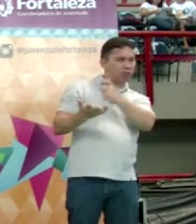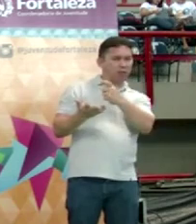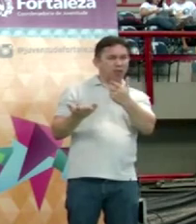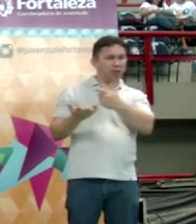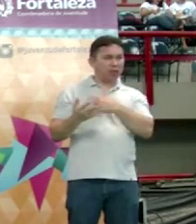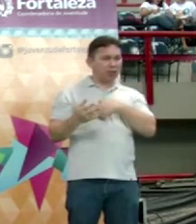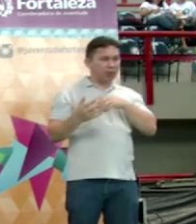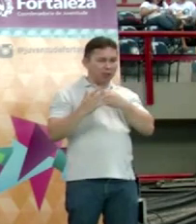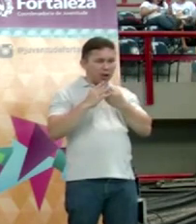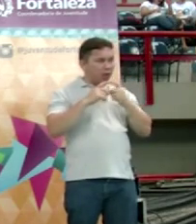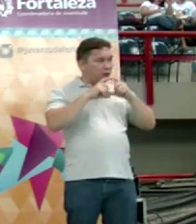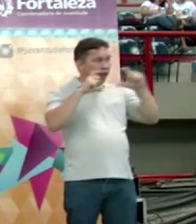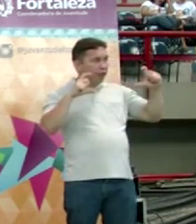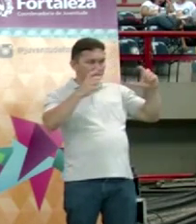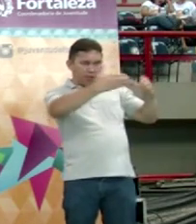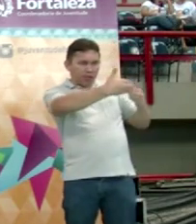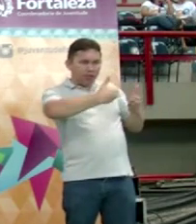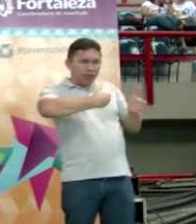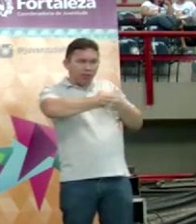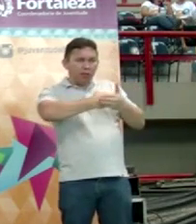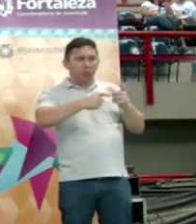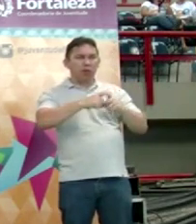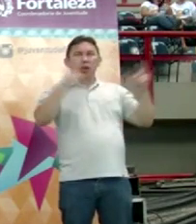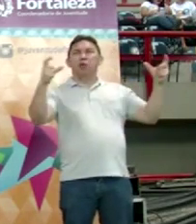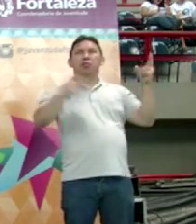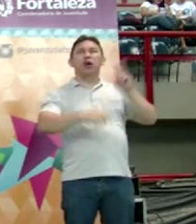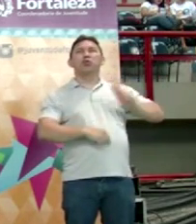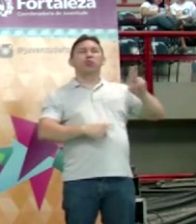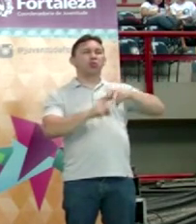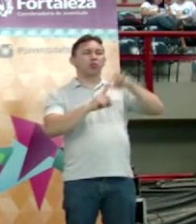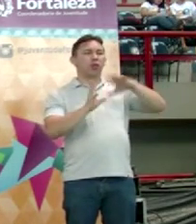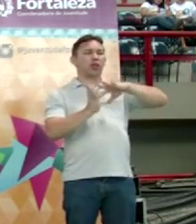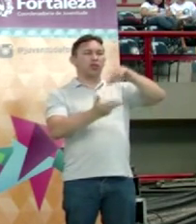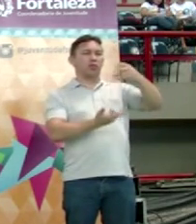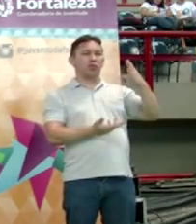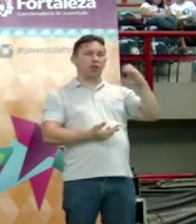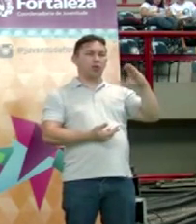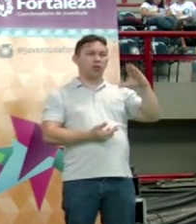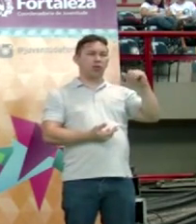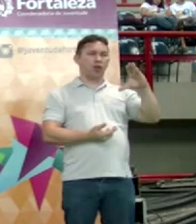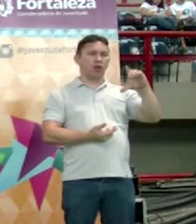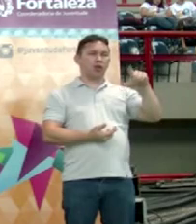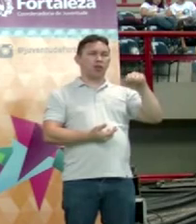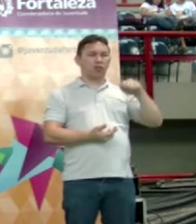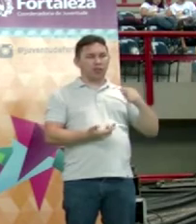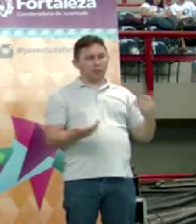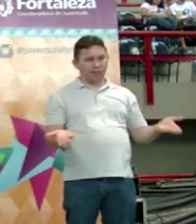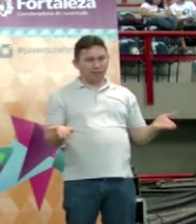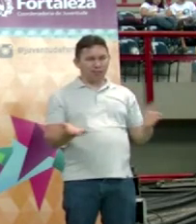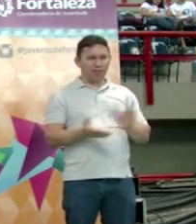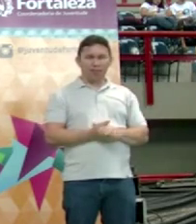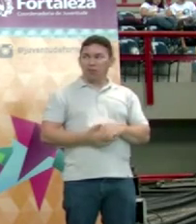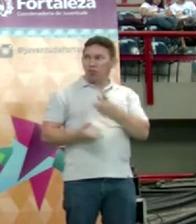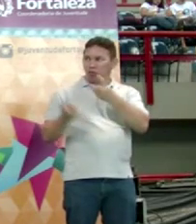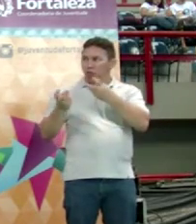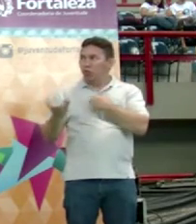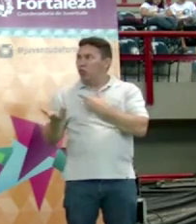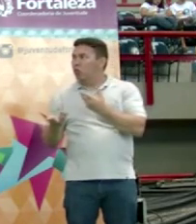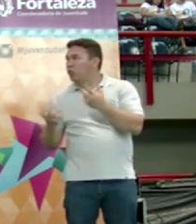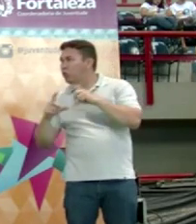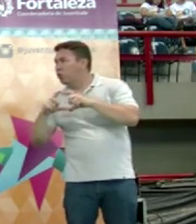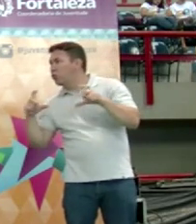imitar a Coca-Cola, porque é o refrigerante mais consumido, né? Então a gente não sabe qual é essa substância, porque isso é um